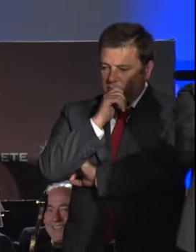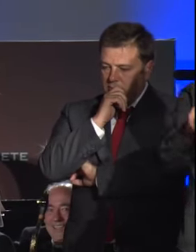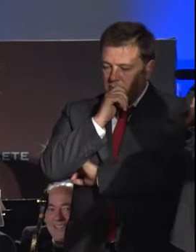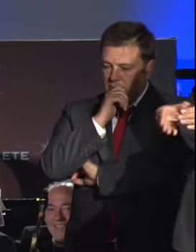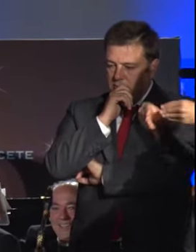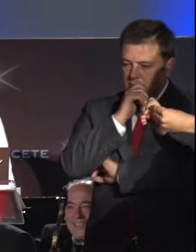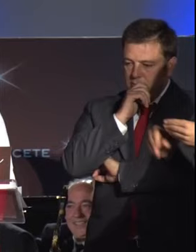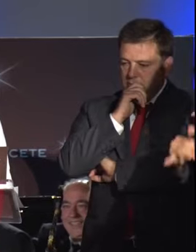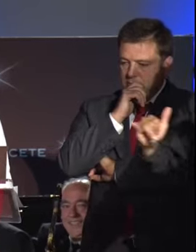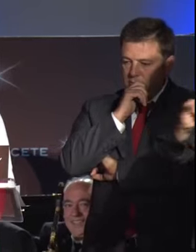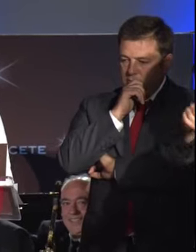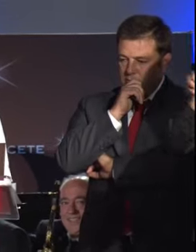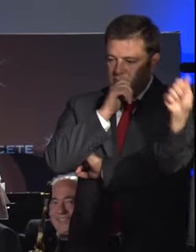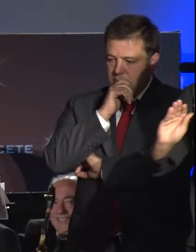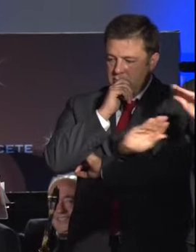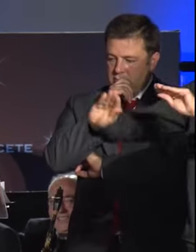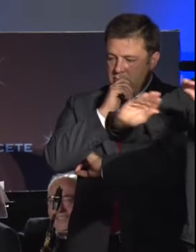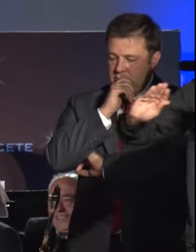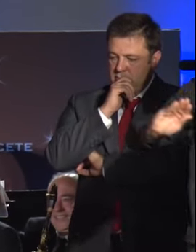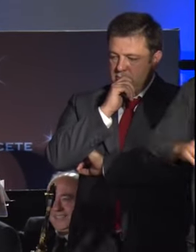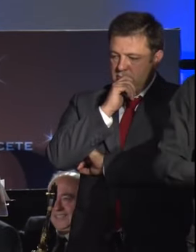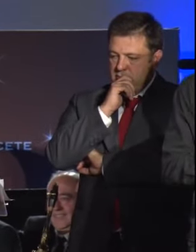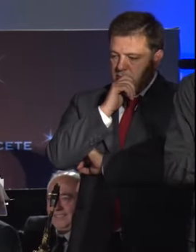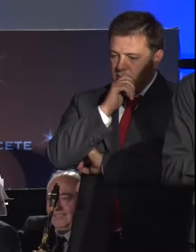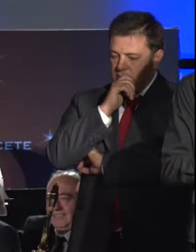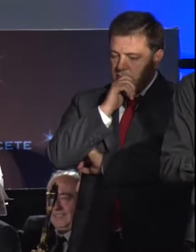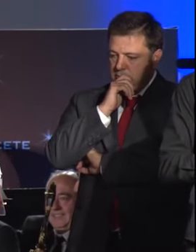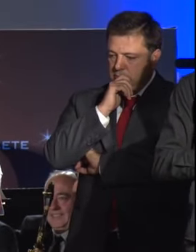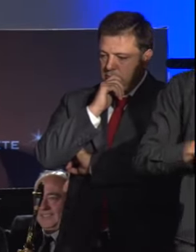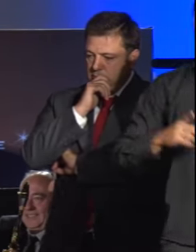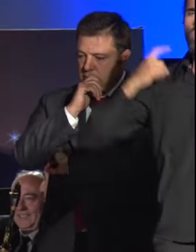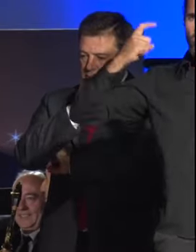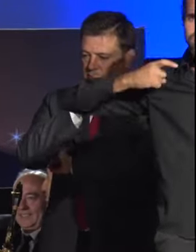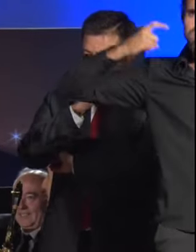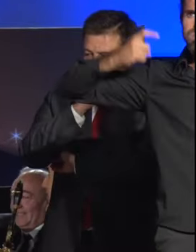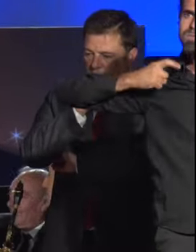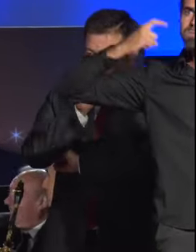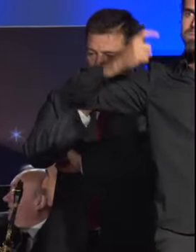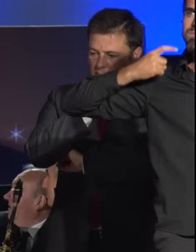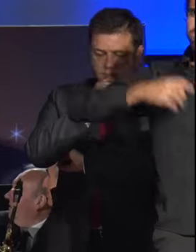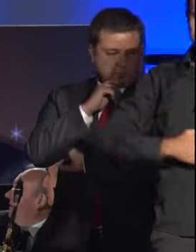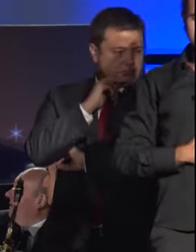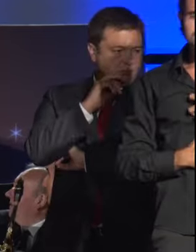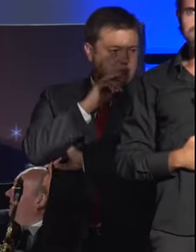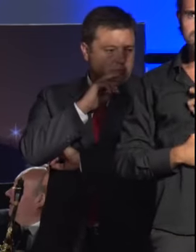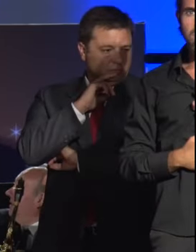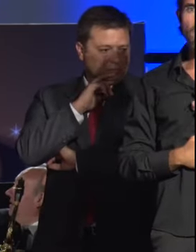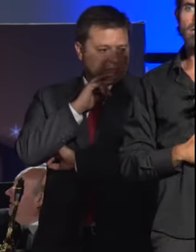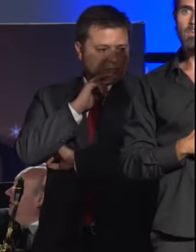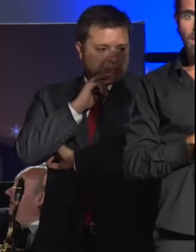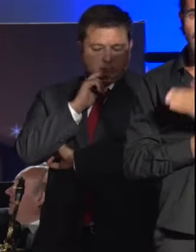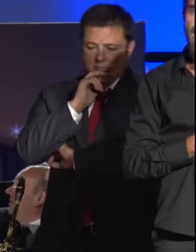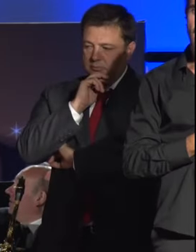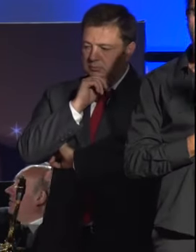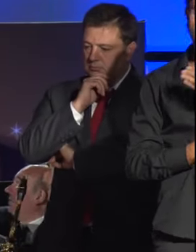manera. Pues desde luego con mucho cariño y empeño se ha preparado. Y quiero agradecer desde luego al